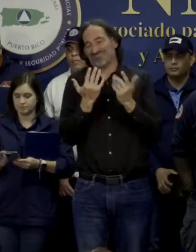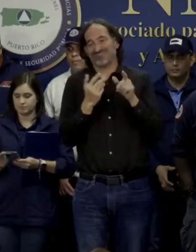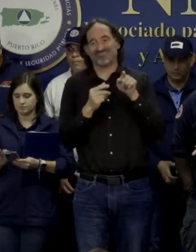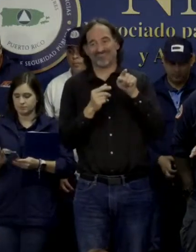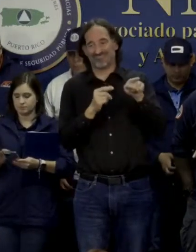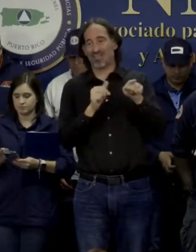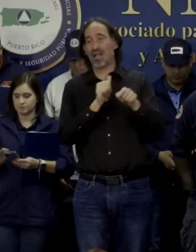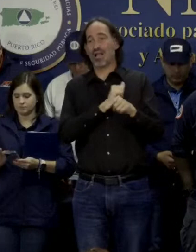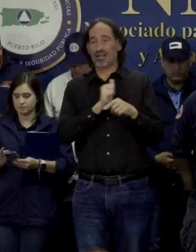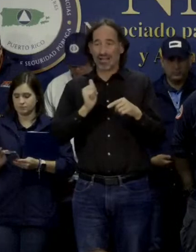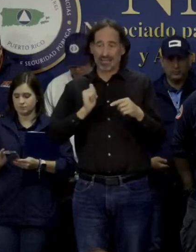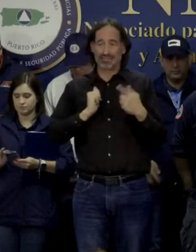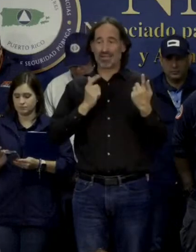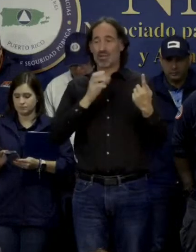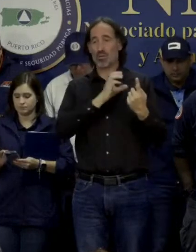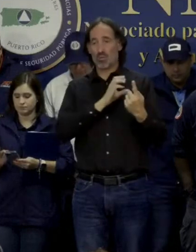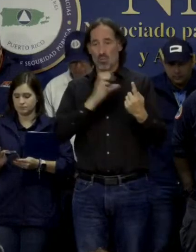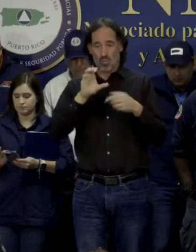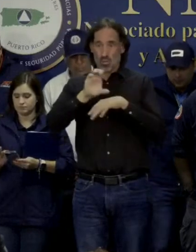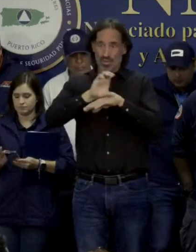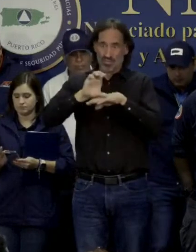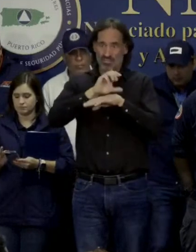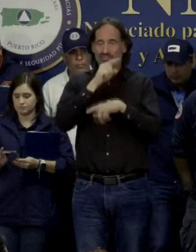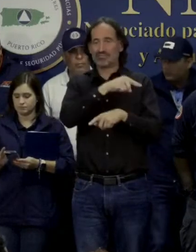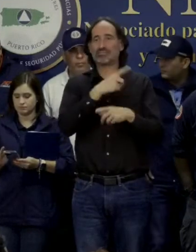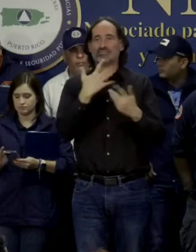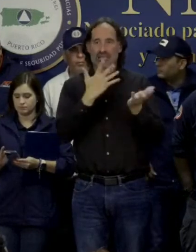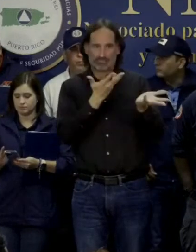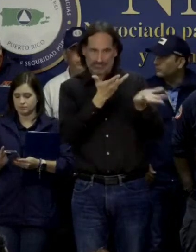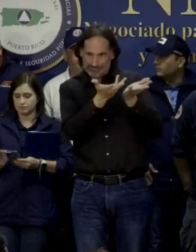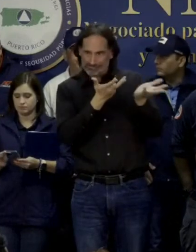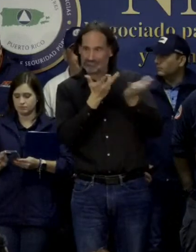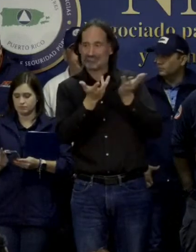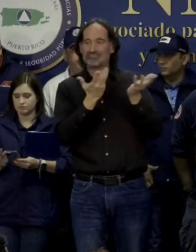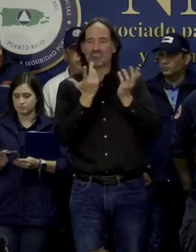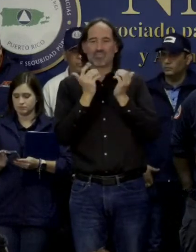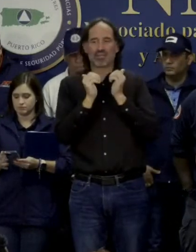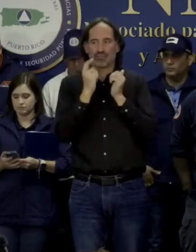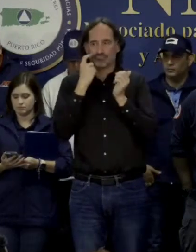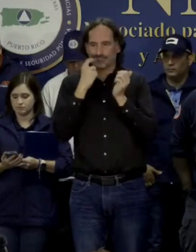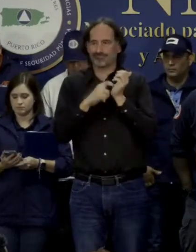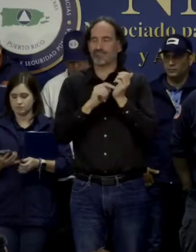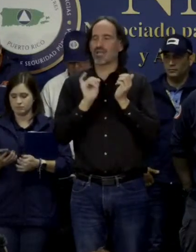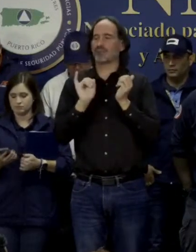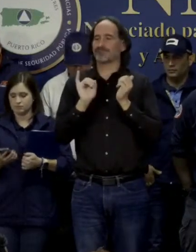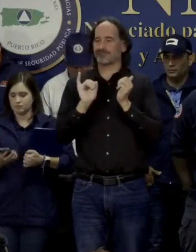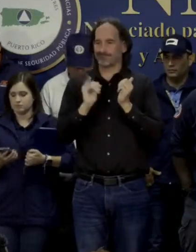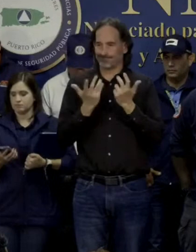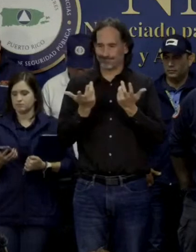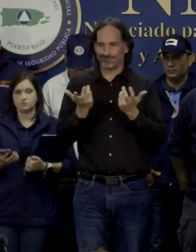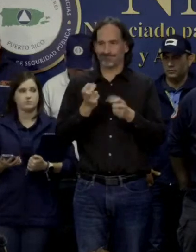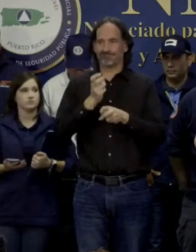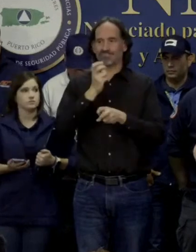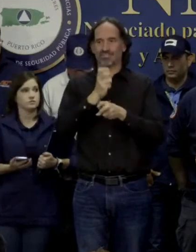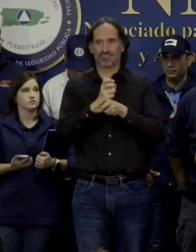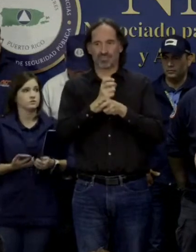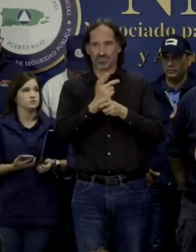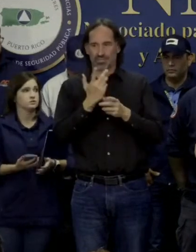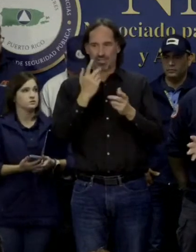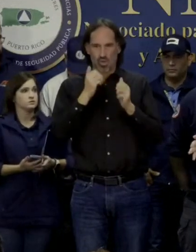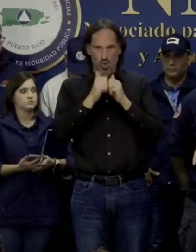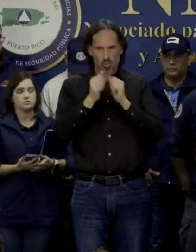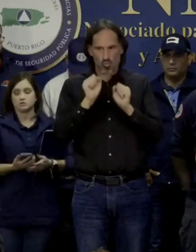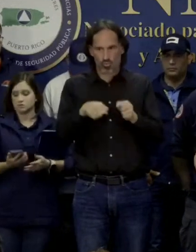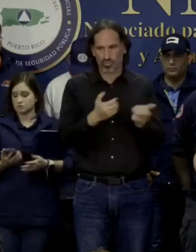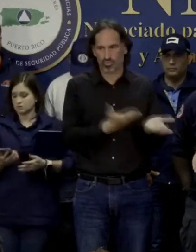pronto exista un poquito de margen para poder buscar el cadáver, estoy seguro que tanto la Guardia Nacional